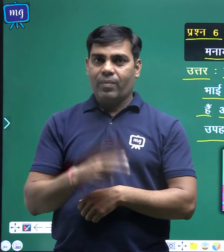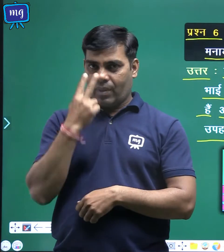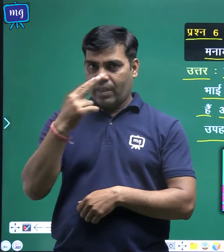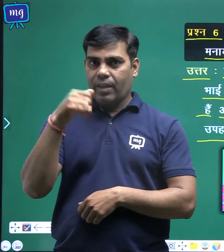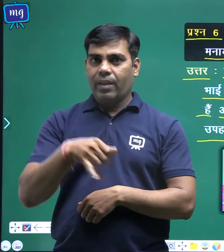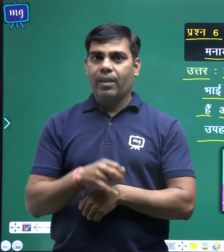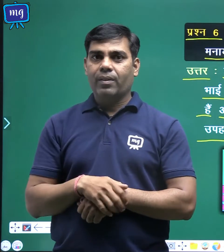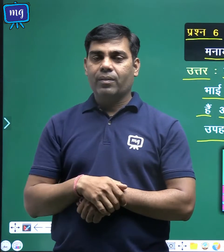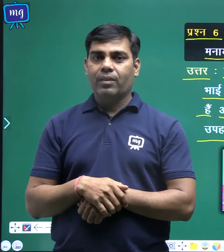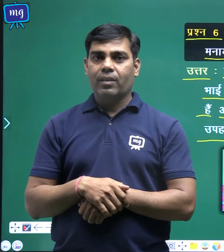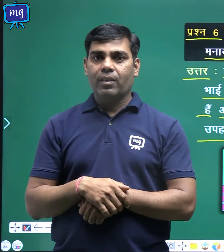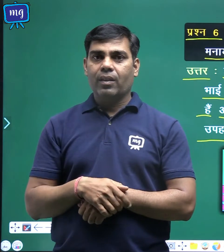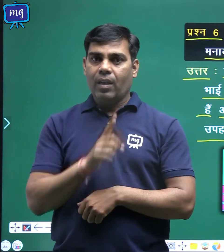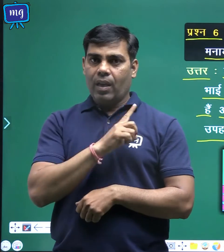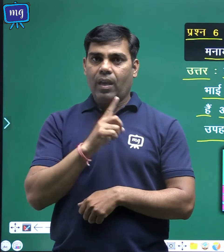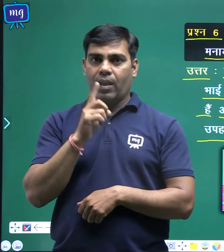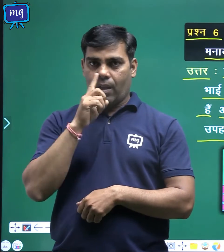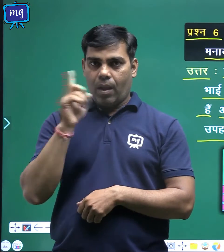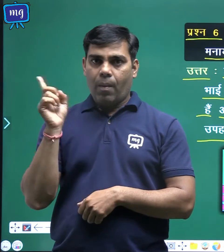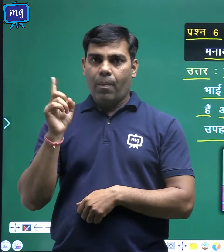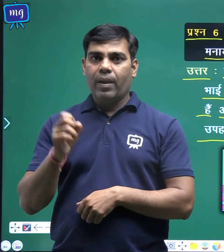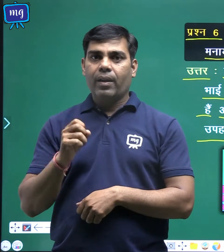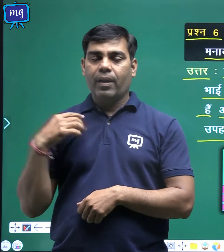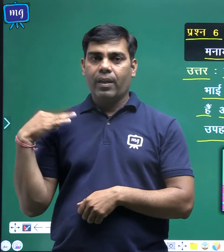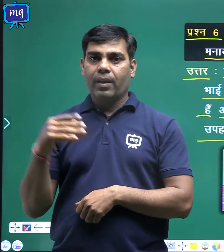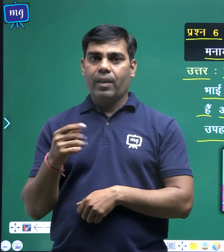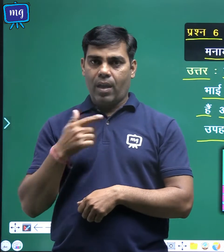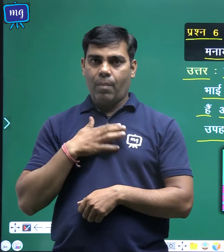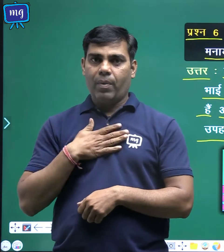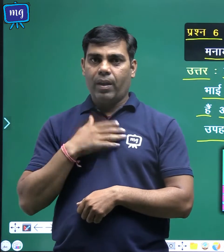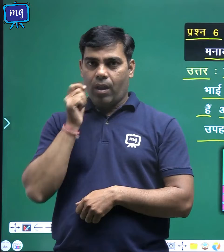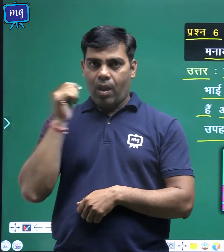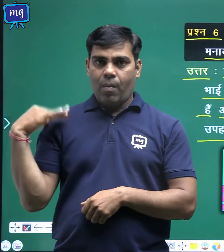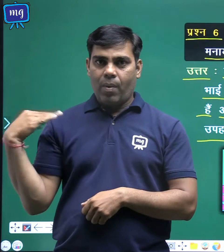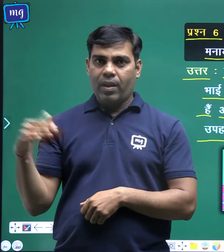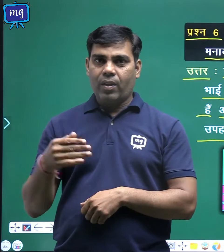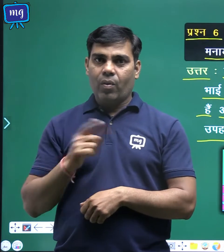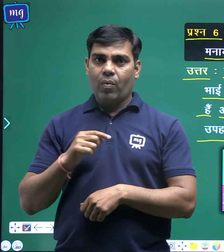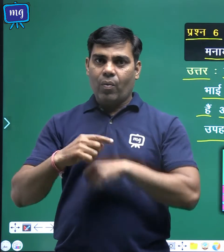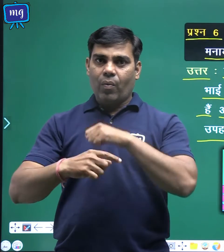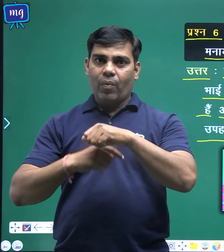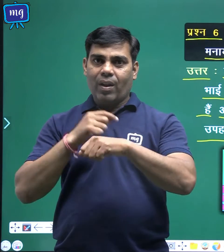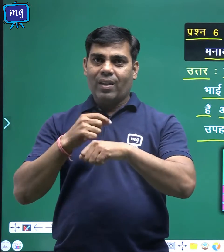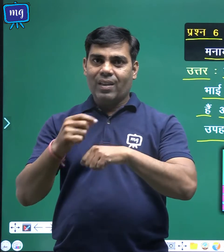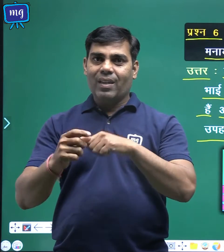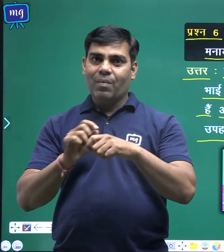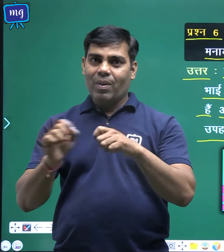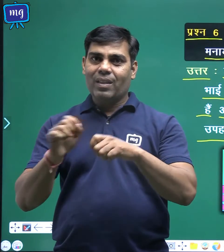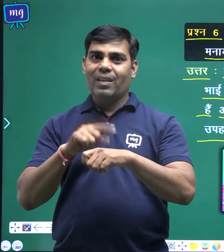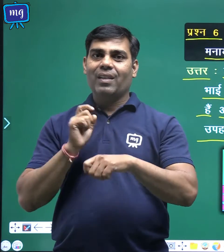रहे हैं कि एक बहन अपने भाई को राखी बांध रही